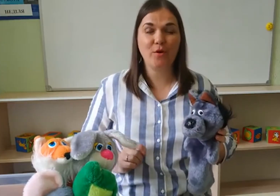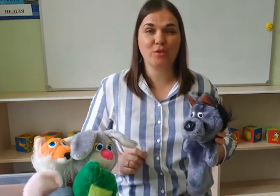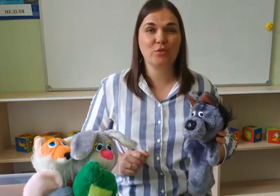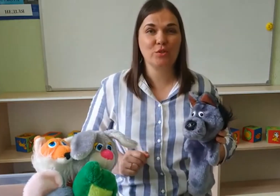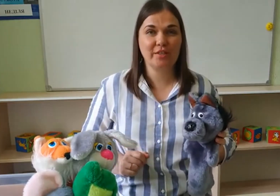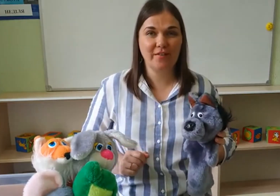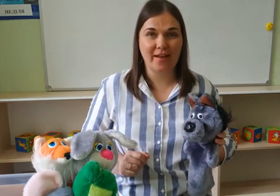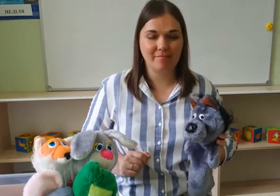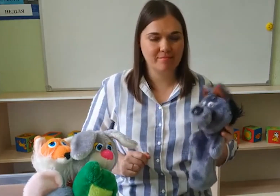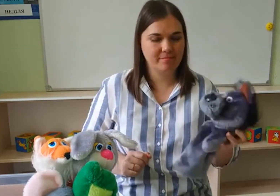Теремочку живе.